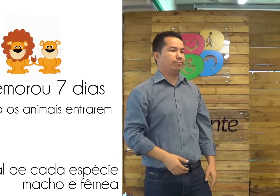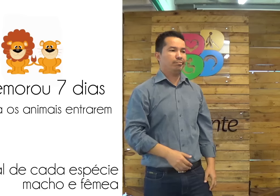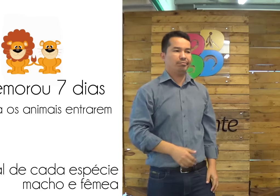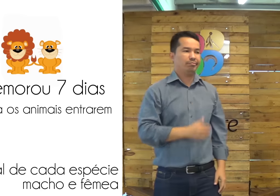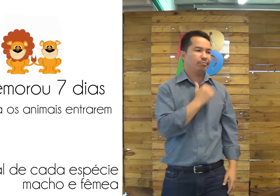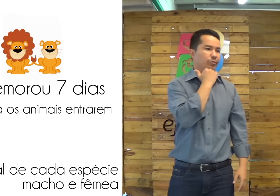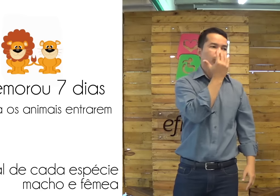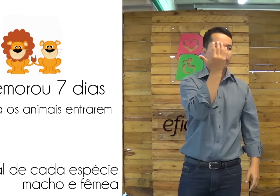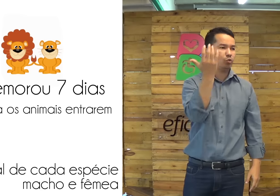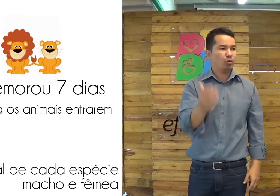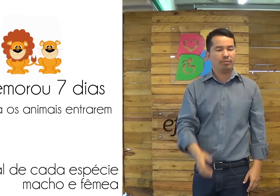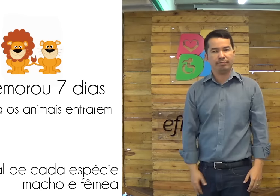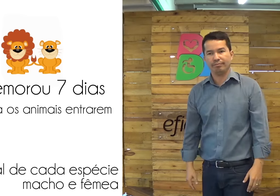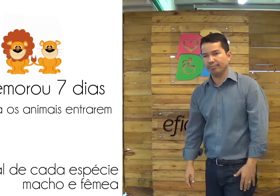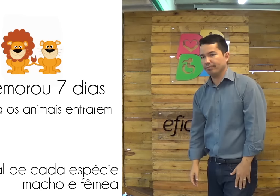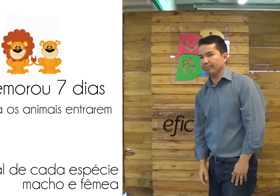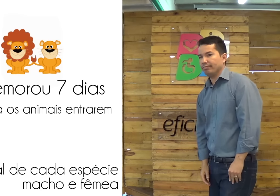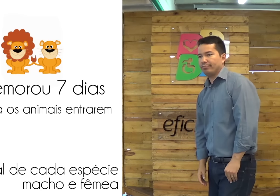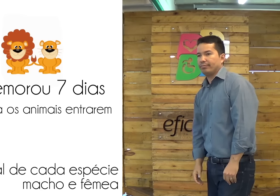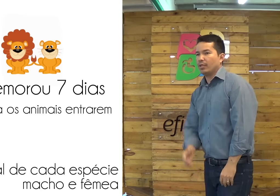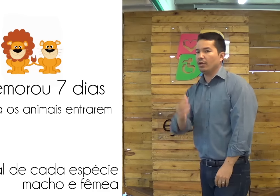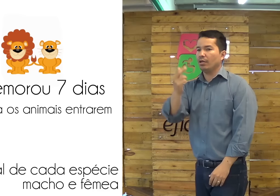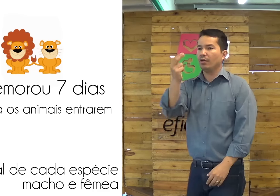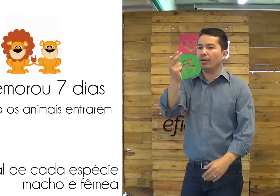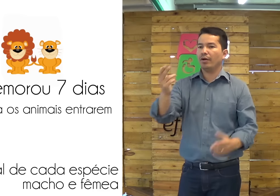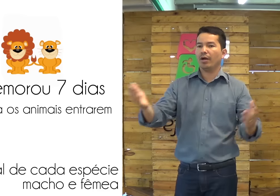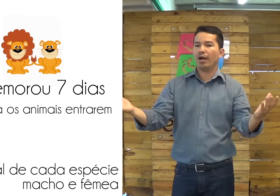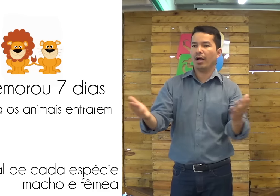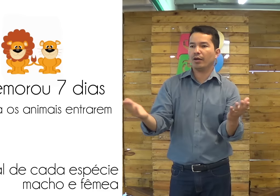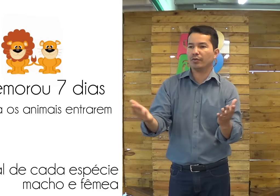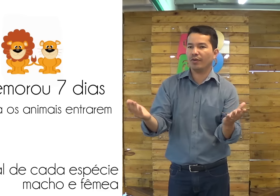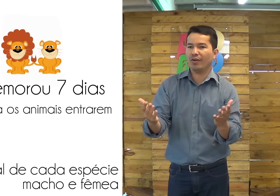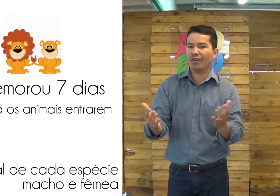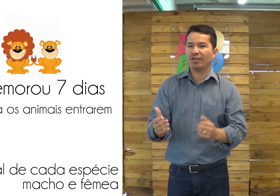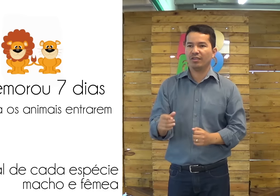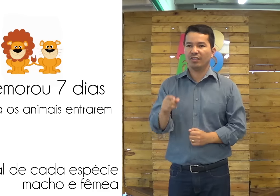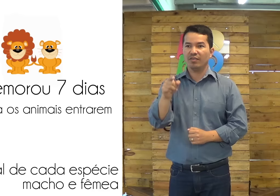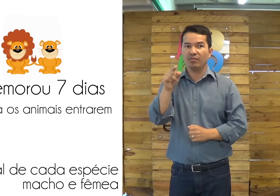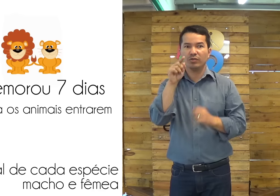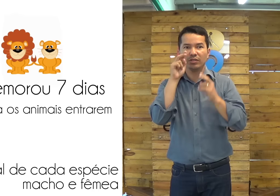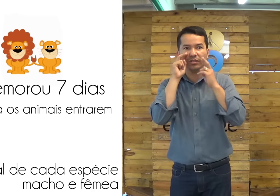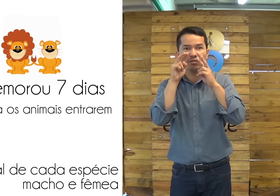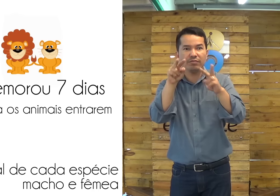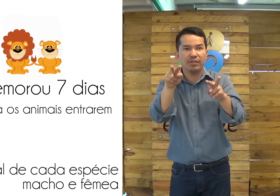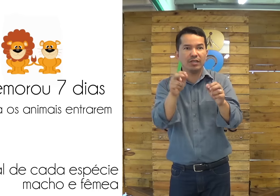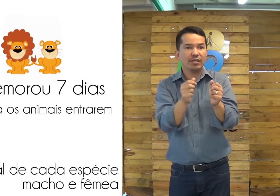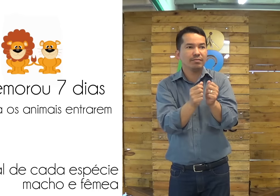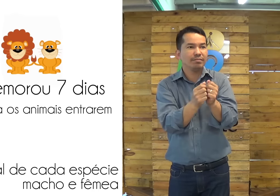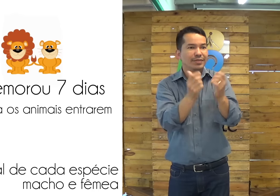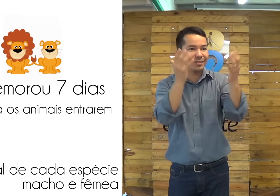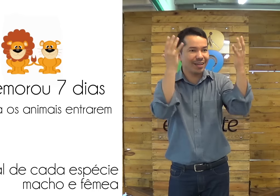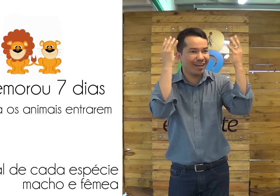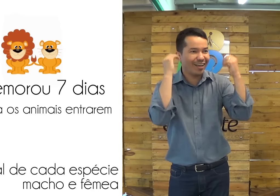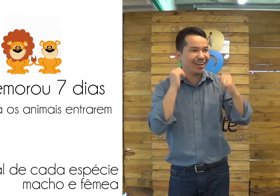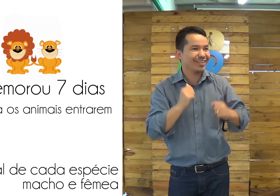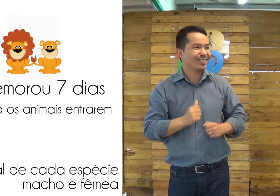subindo na montanha não não adiantou nada igual hoje né você vê al